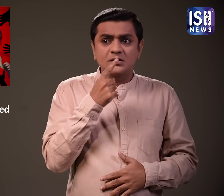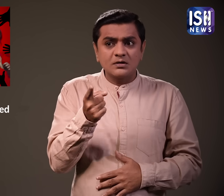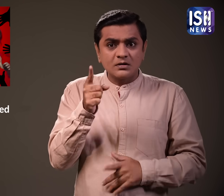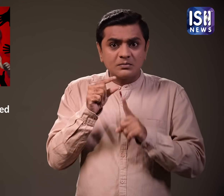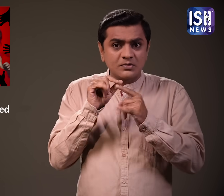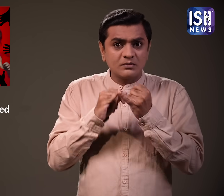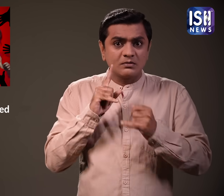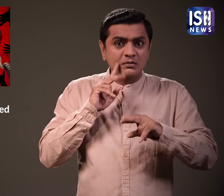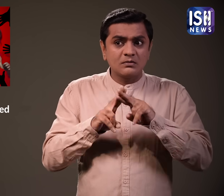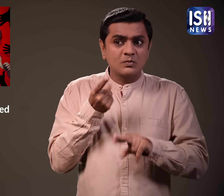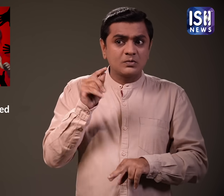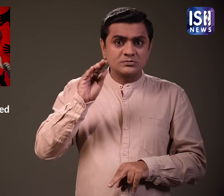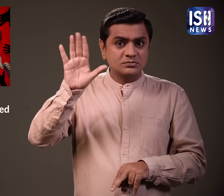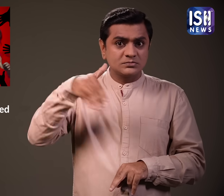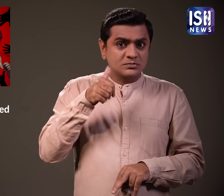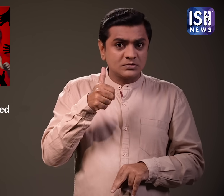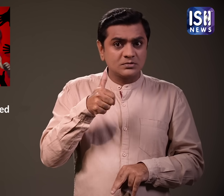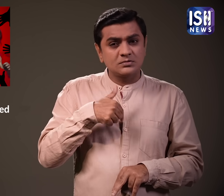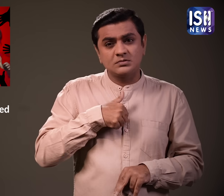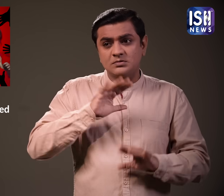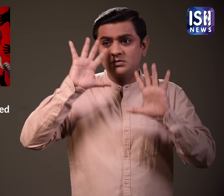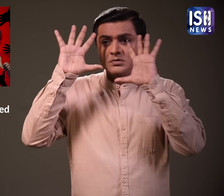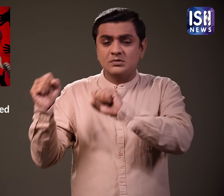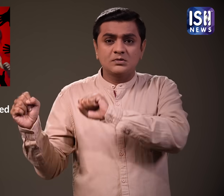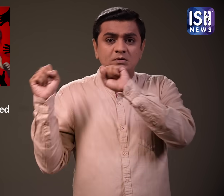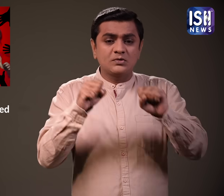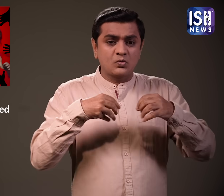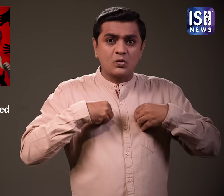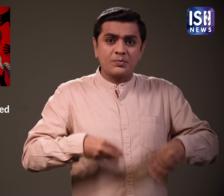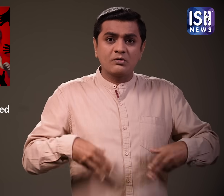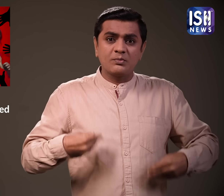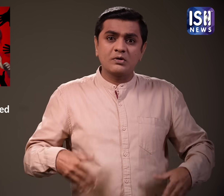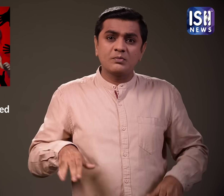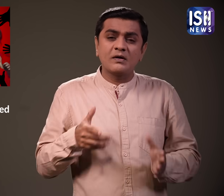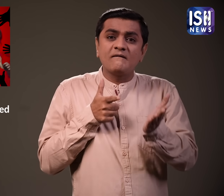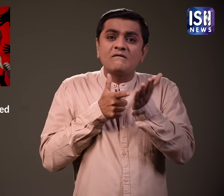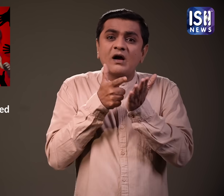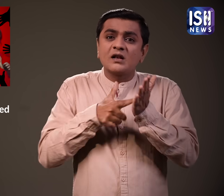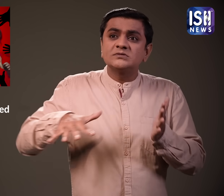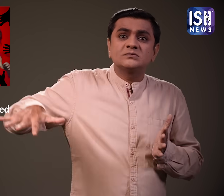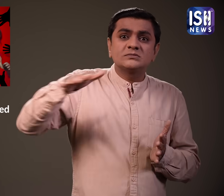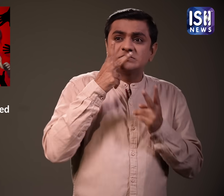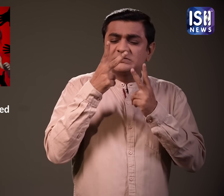उसने उसे फोन पर धमकी देते हुए काहा की अगर उसने उसे पैसे नहीं दिये तो वो